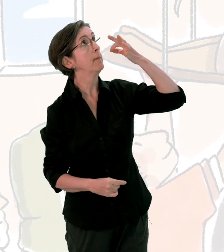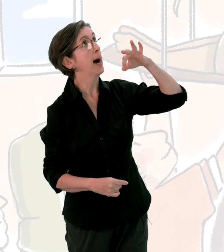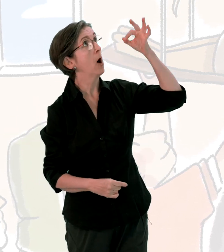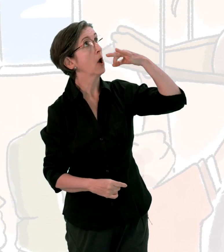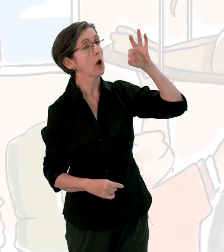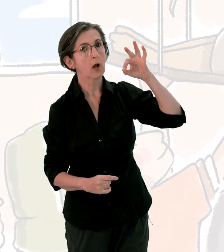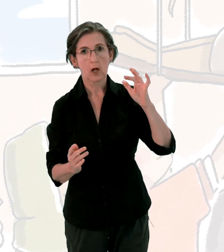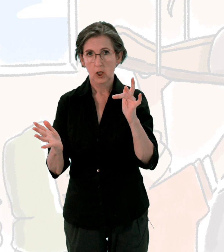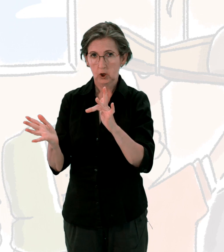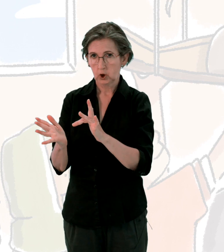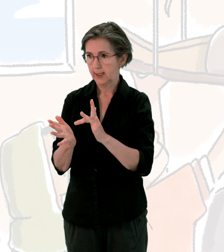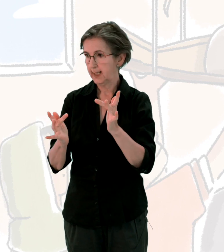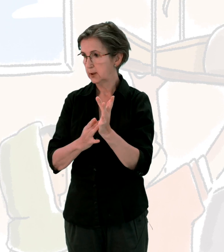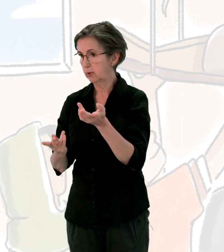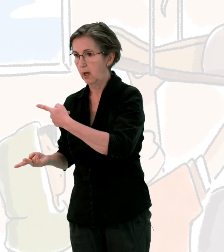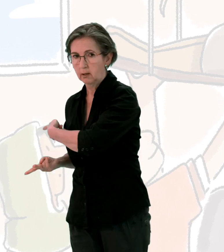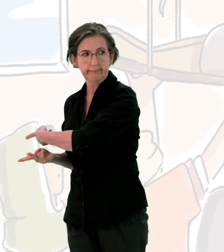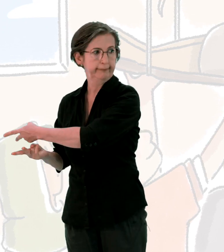Jésus leur annonce la parole de Dieu.